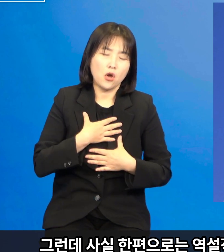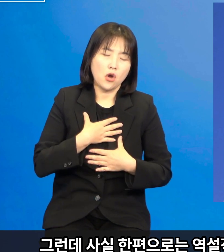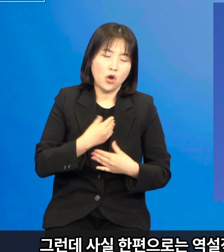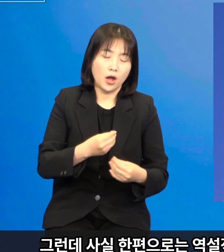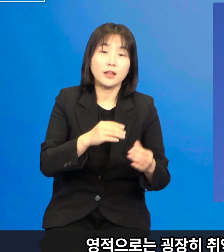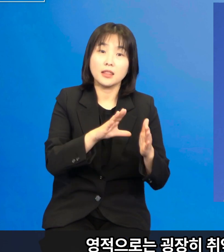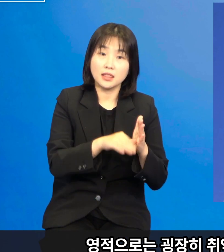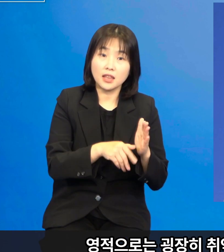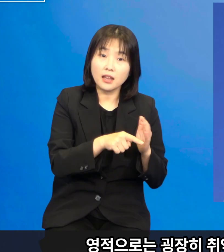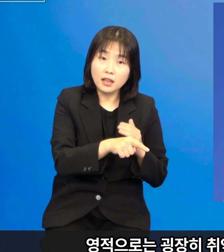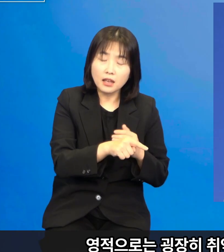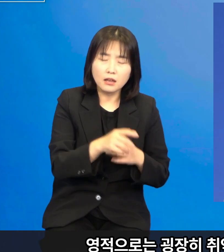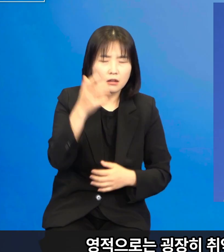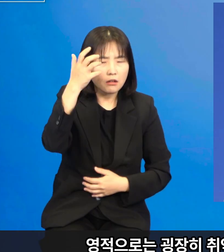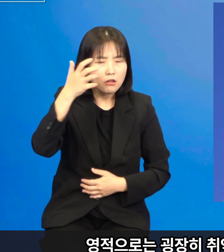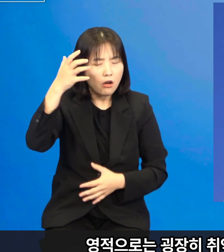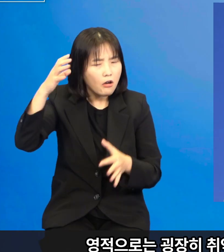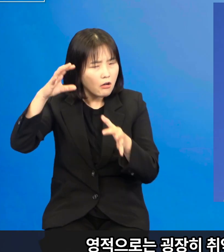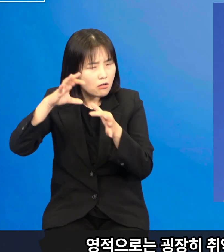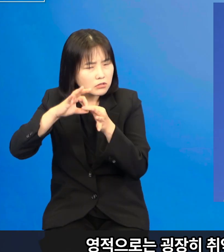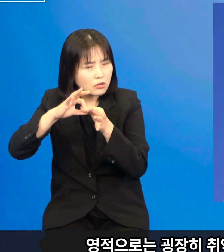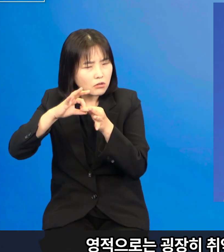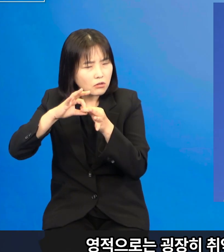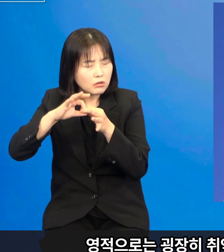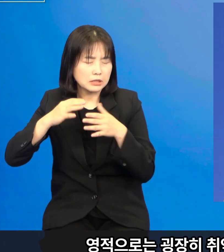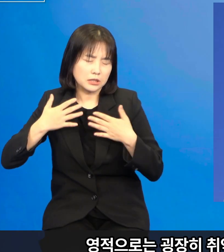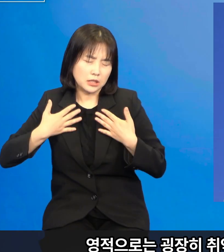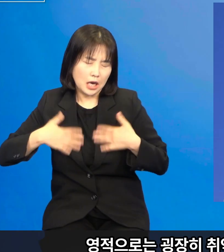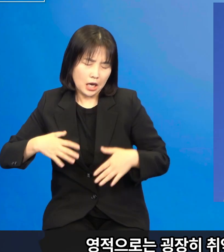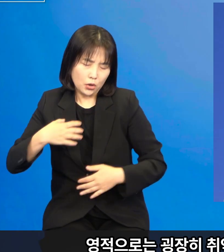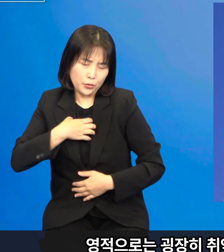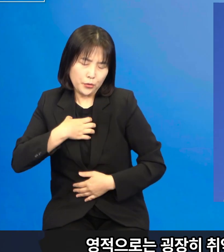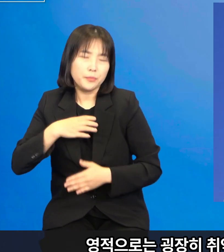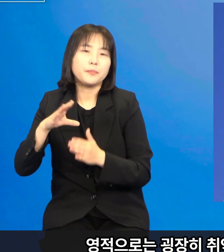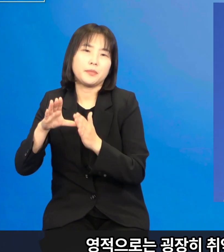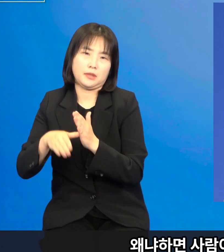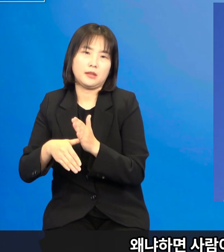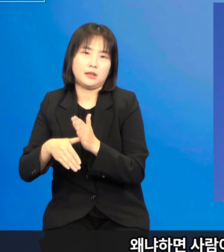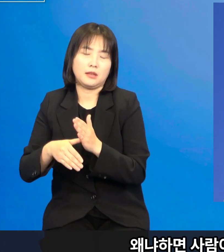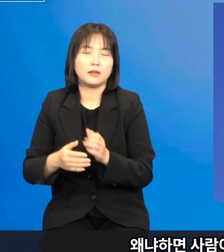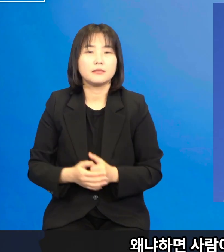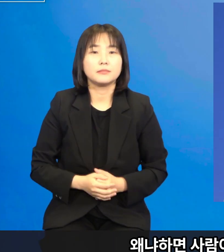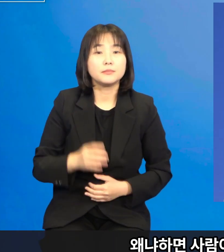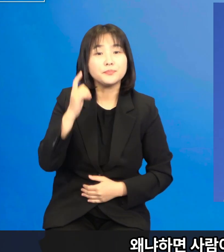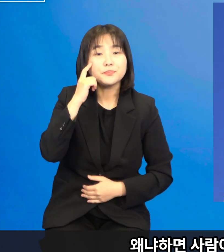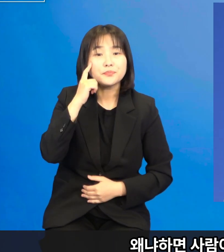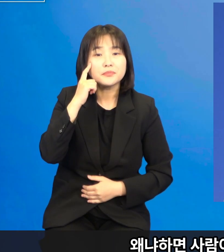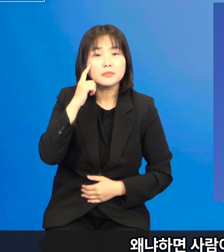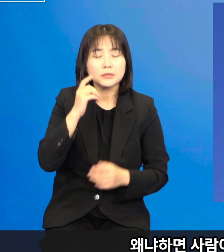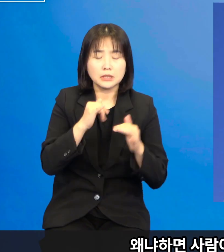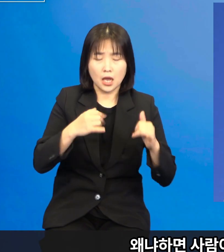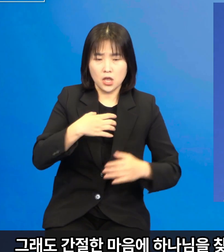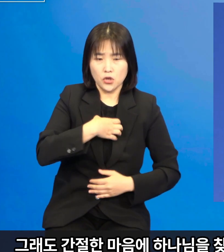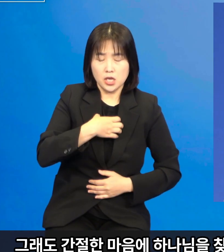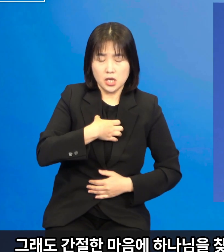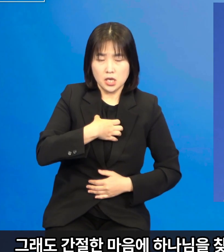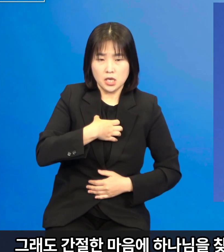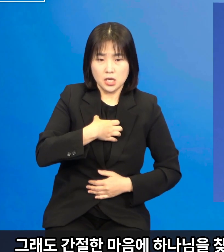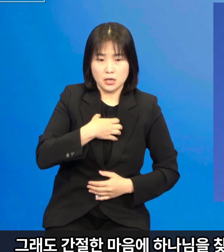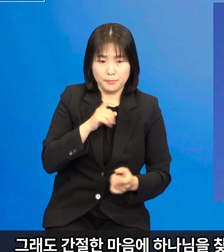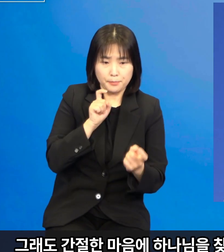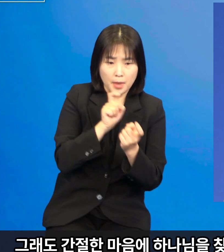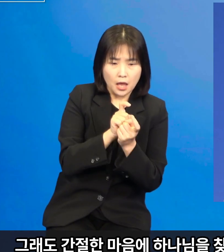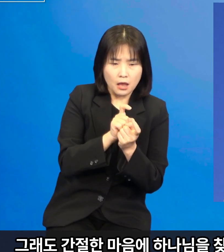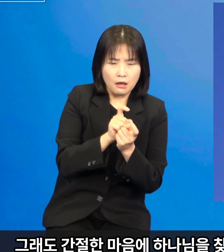이때가 영적으로는 굉장히 취약하고 위험할 때입니다. 왜냐하면 사람이 위기에 빠지면 그래도